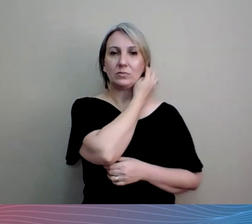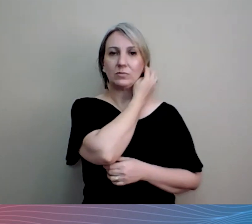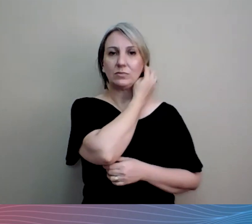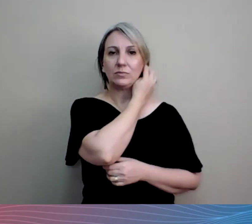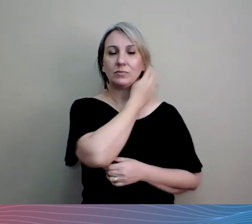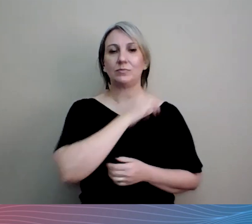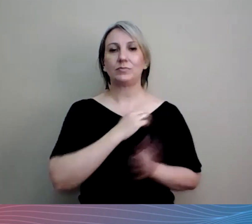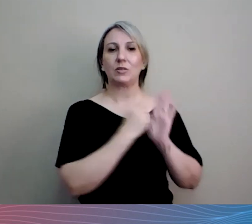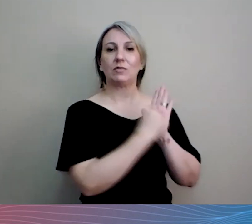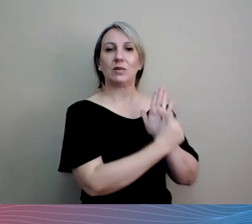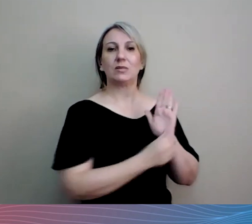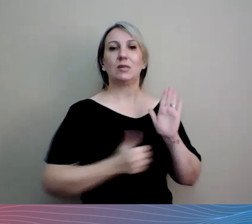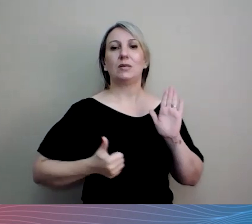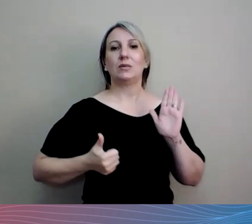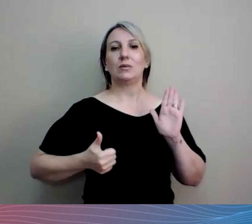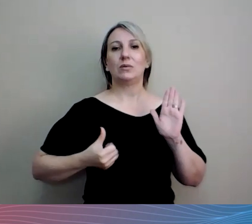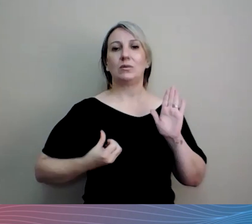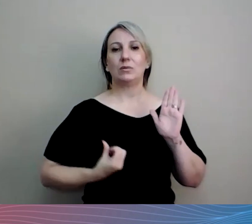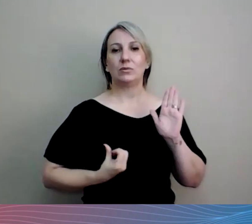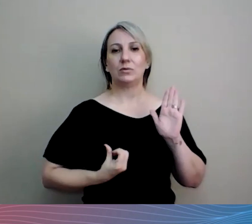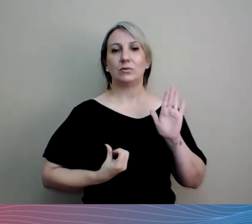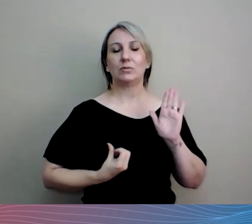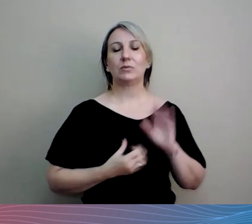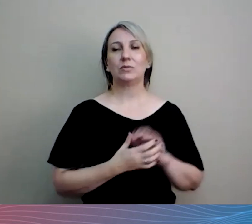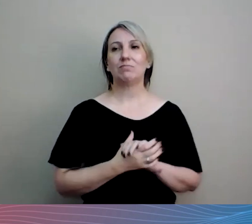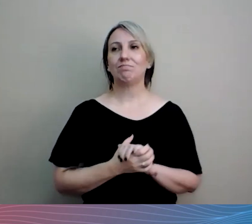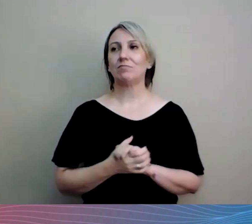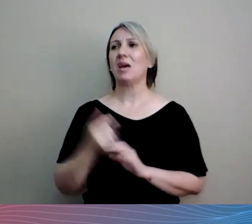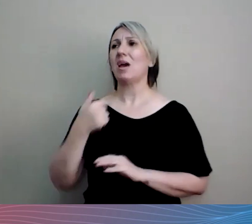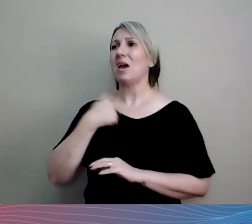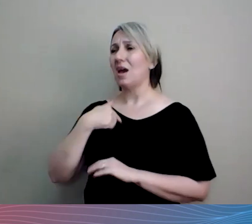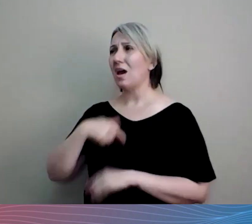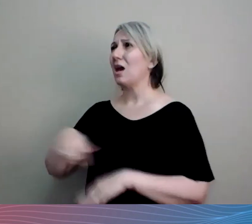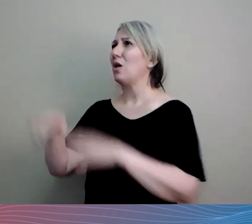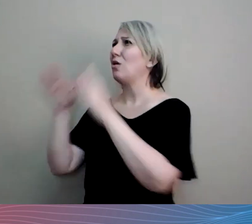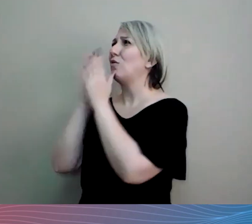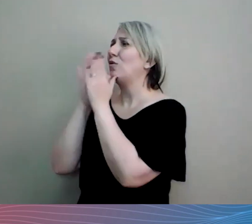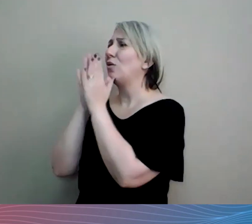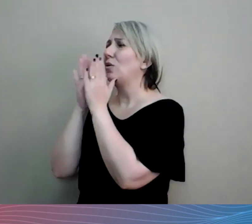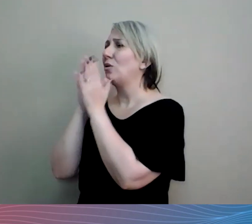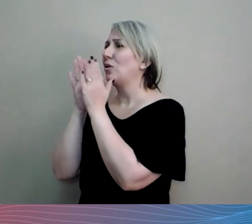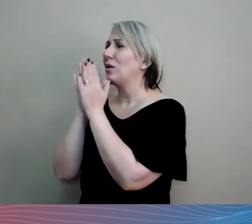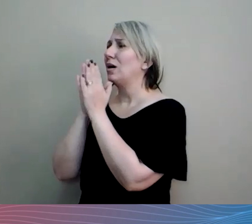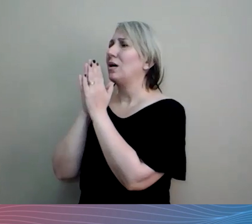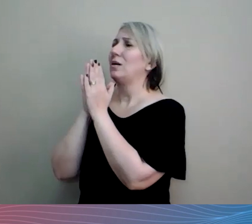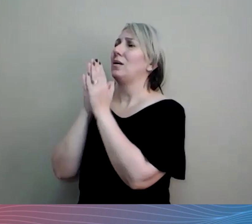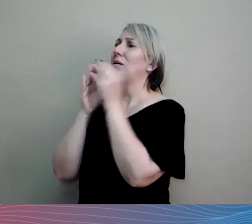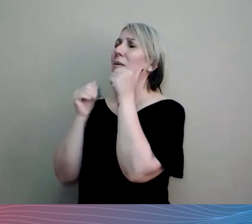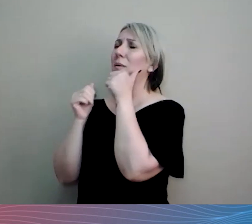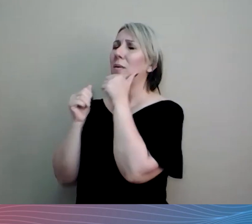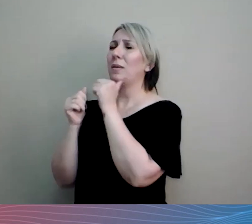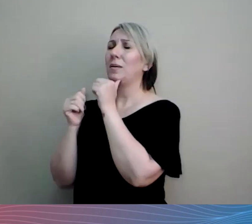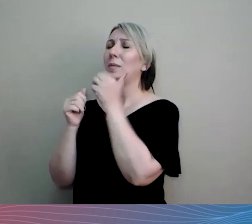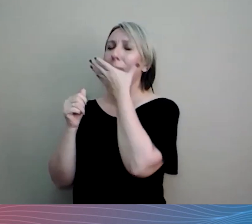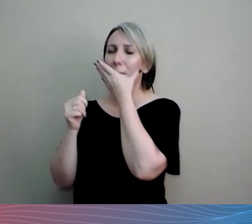Versículo 16: E eu rogarei ao Pai, e Ele vos dará um outro Consolador, a fim de que